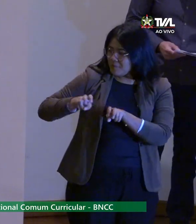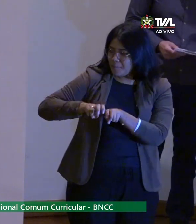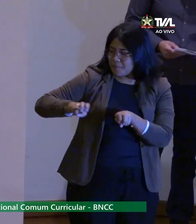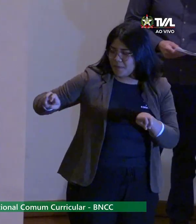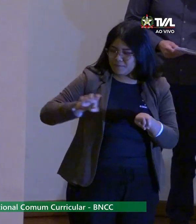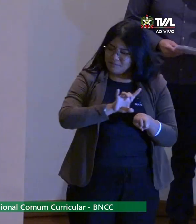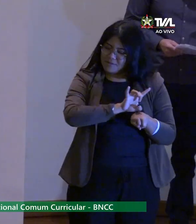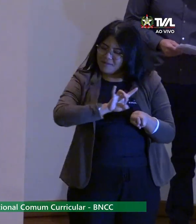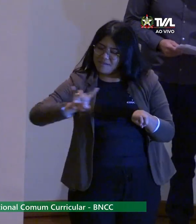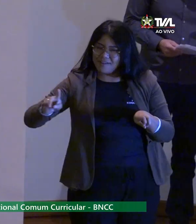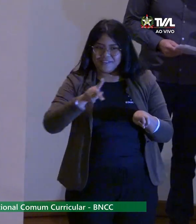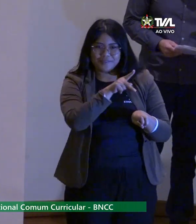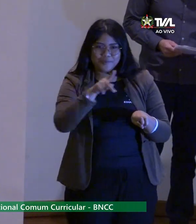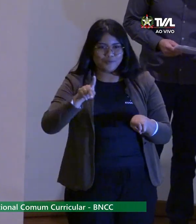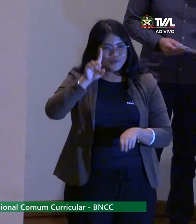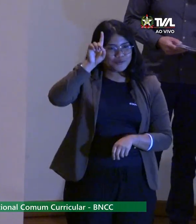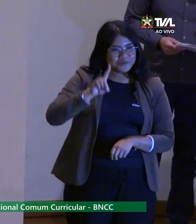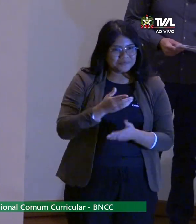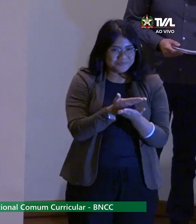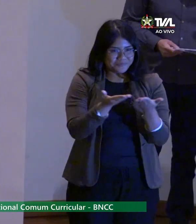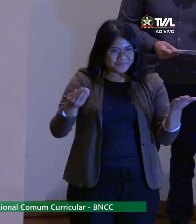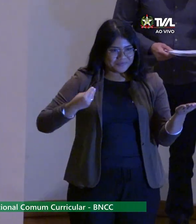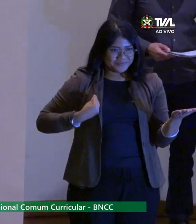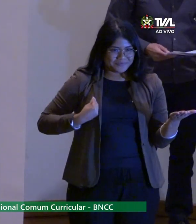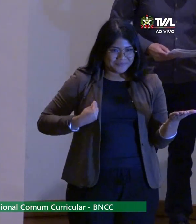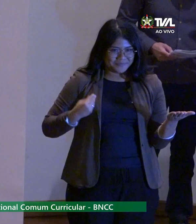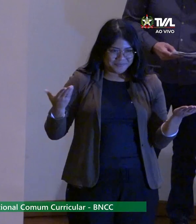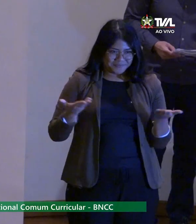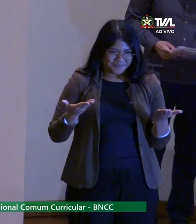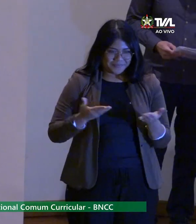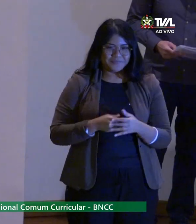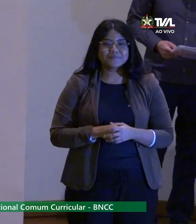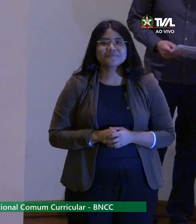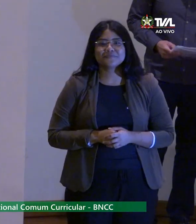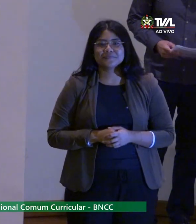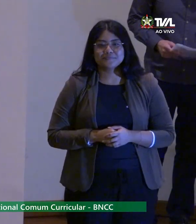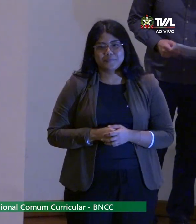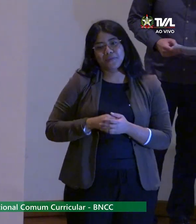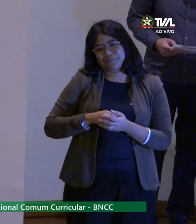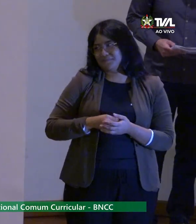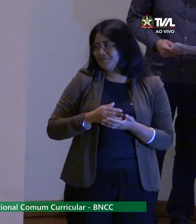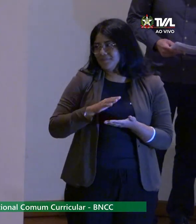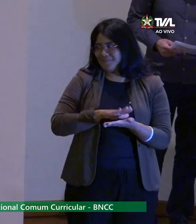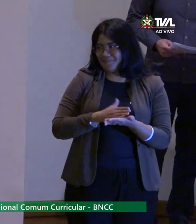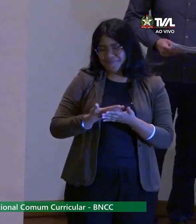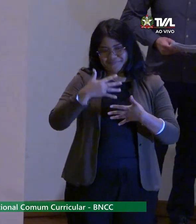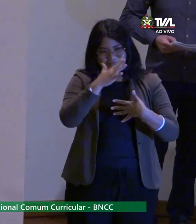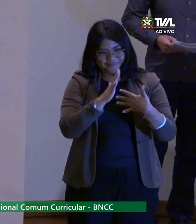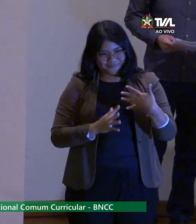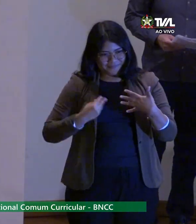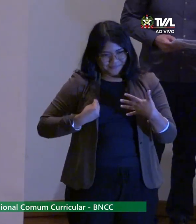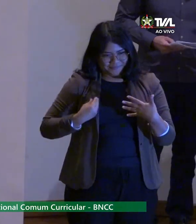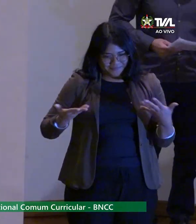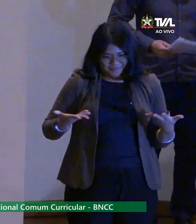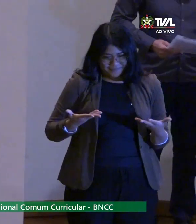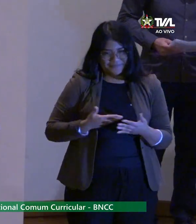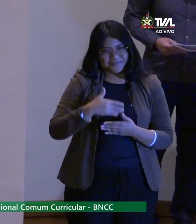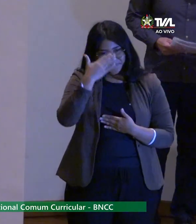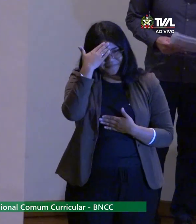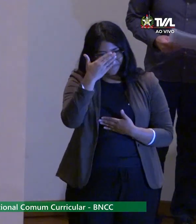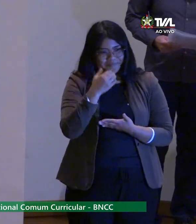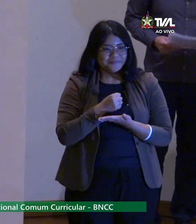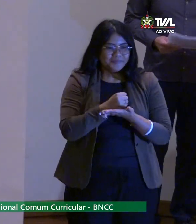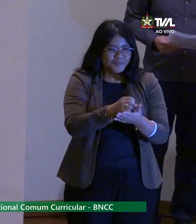todos os professores diretores em que presentes nosso tradutor de libras tradutora nesse momento na